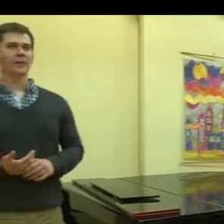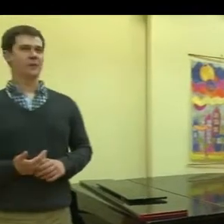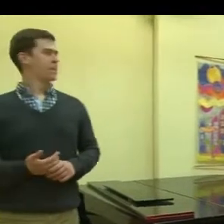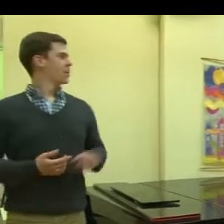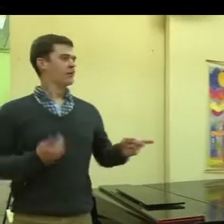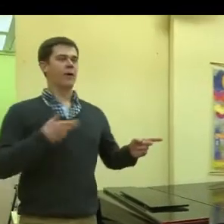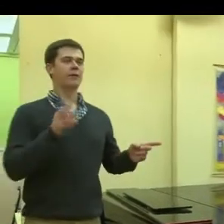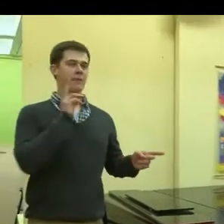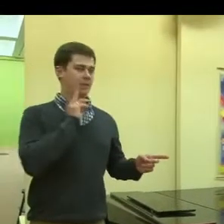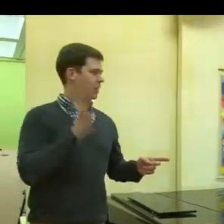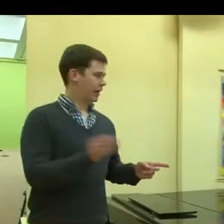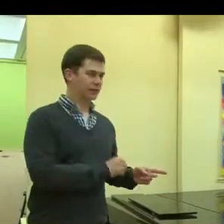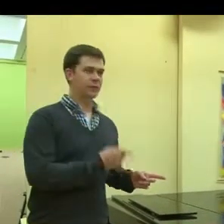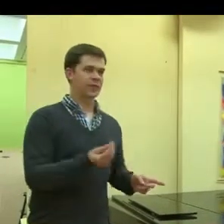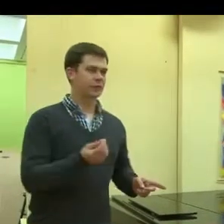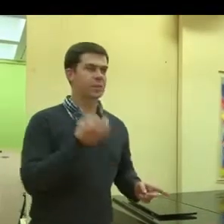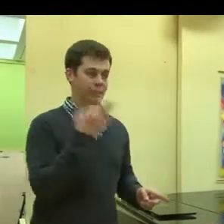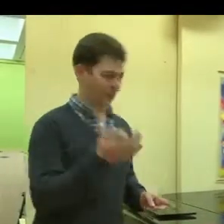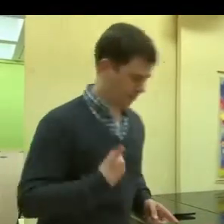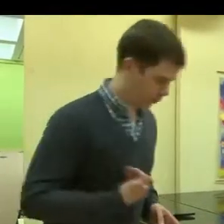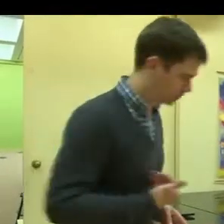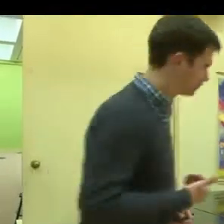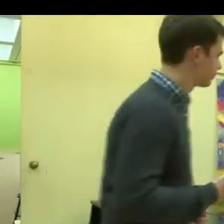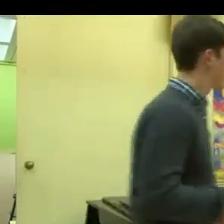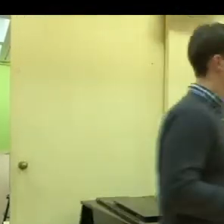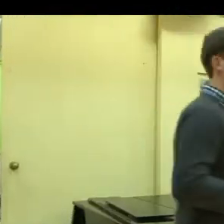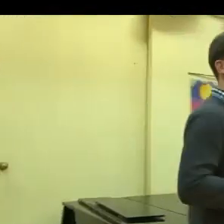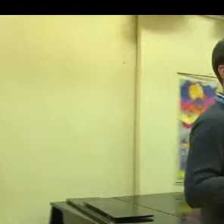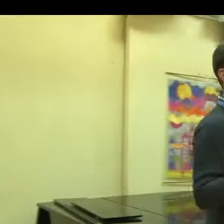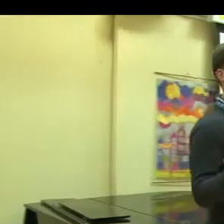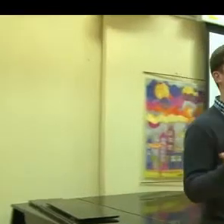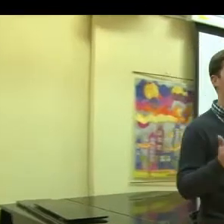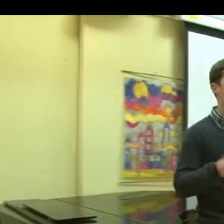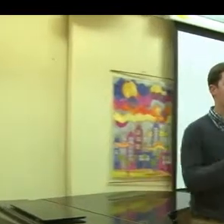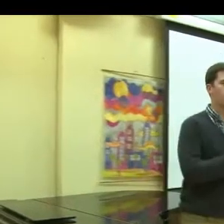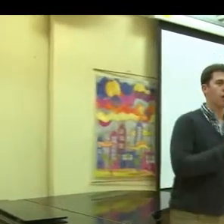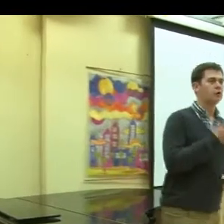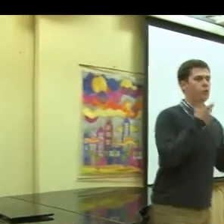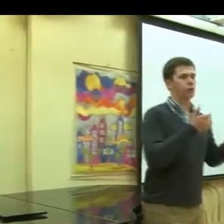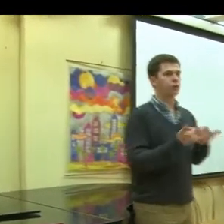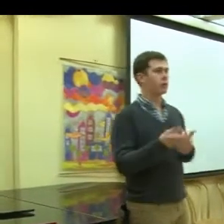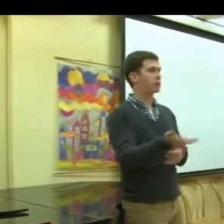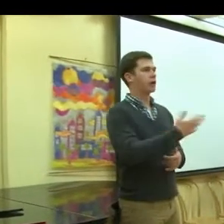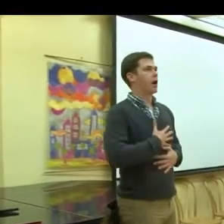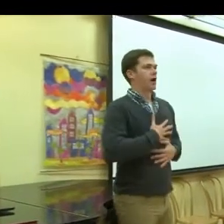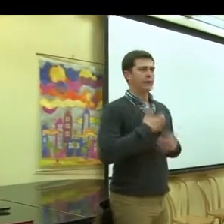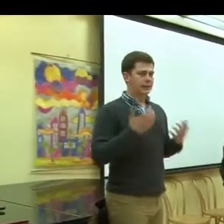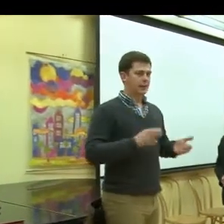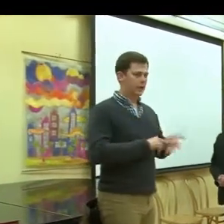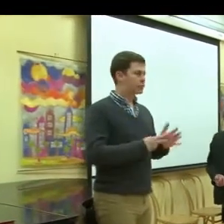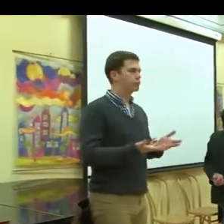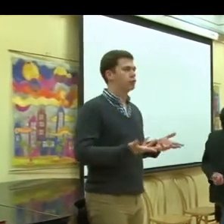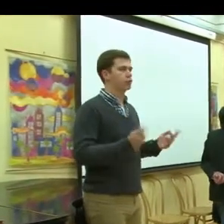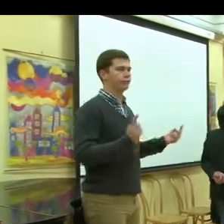mamą, padło pytanie, ja obiecałam, że będzie odpowiedź. Gdzie można się do was zgłosić, jeżeli ktoś zachwycił się muzyką, jeżeli ktoś zachwycił się waszym